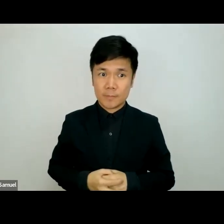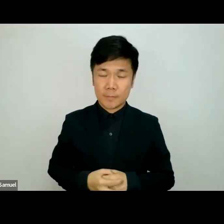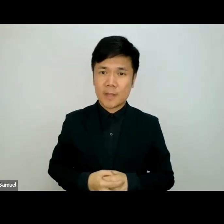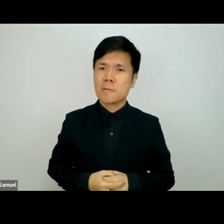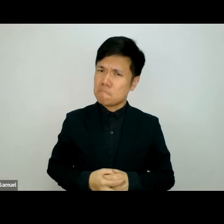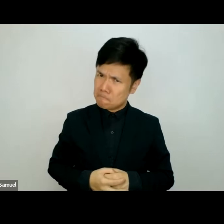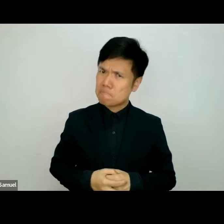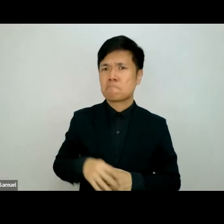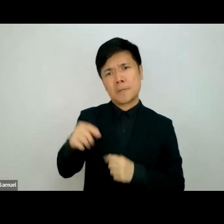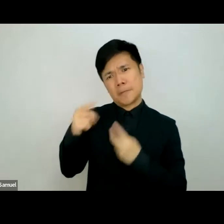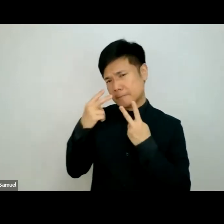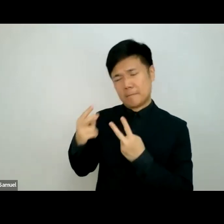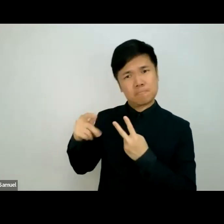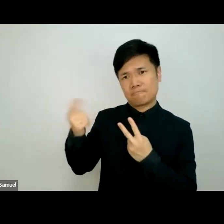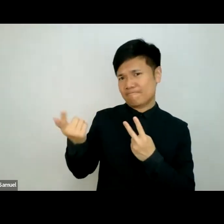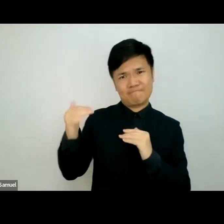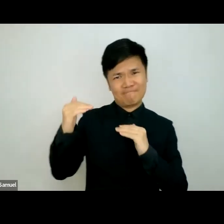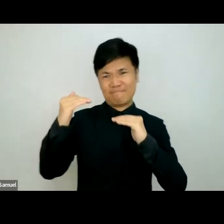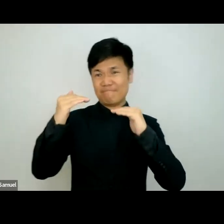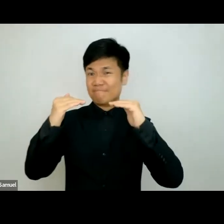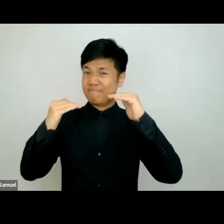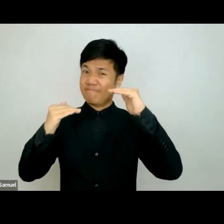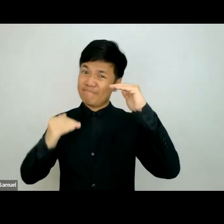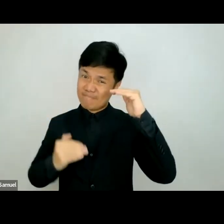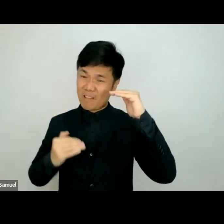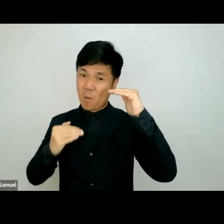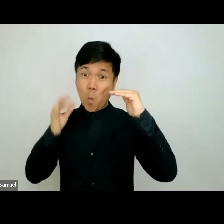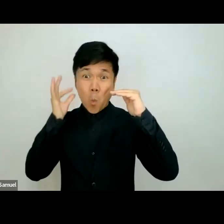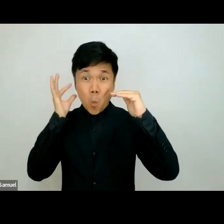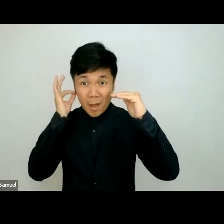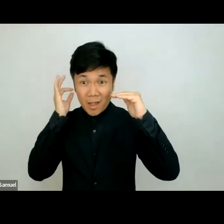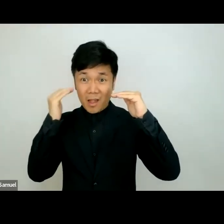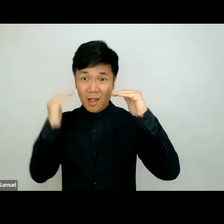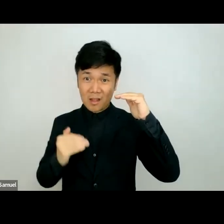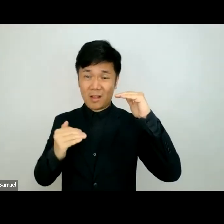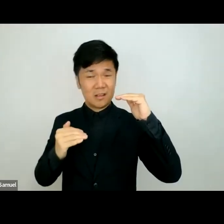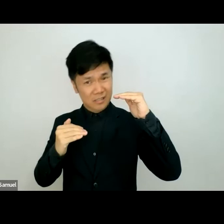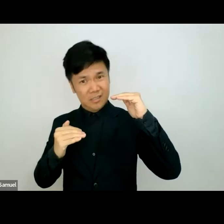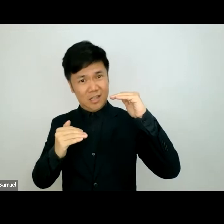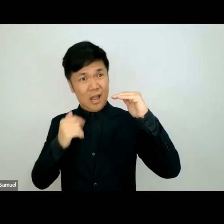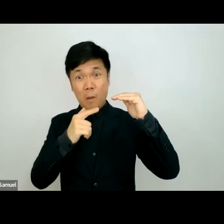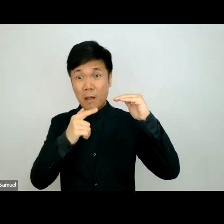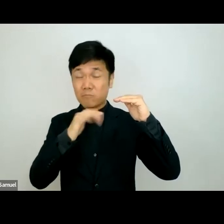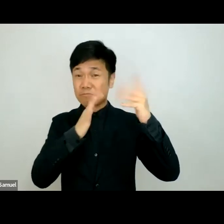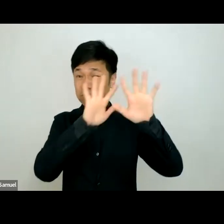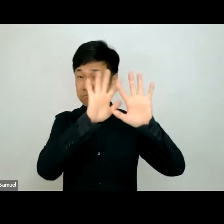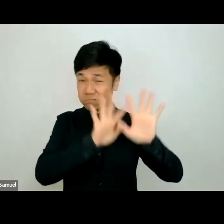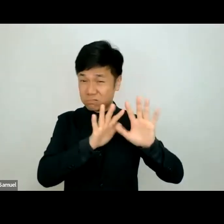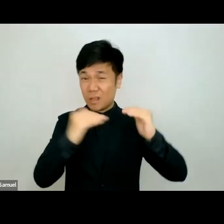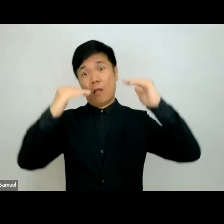actions transformatives qui prennent en considération les raisons de base